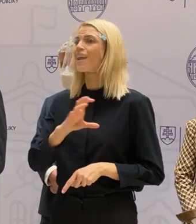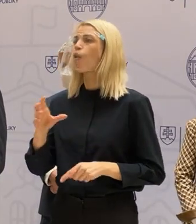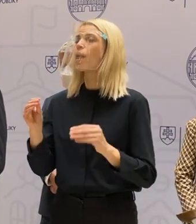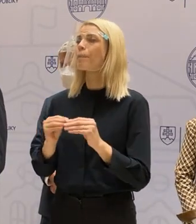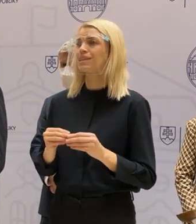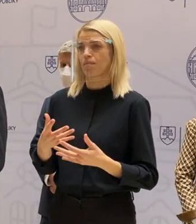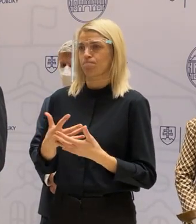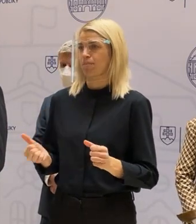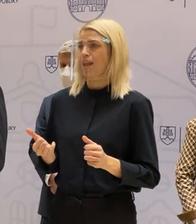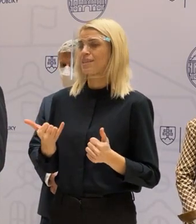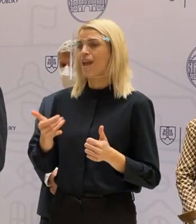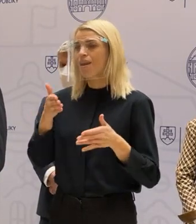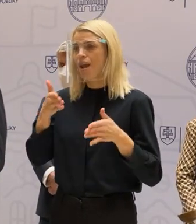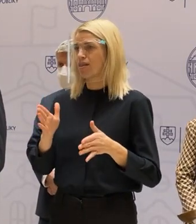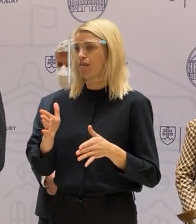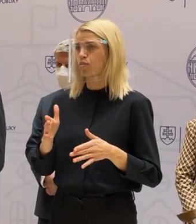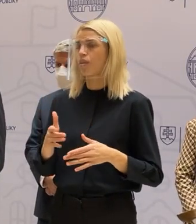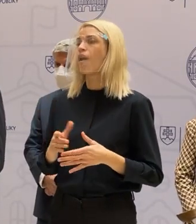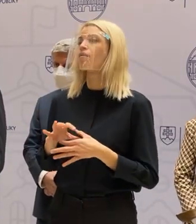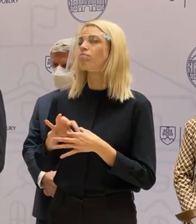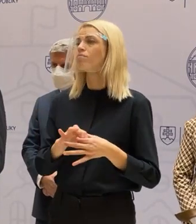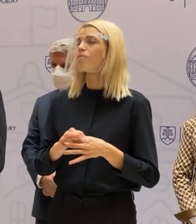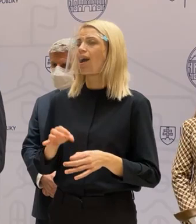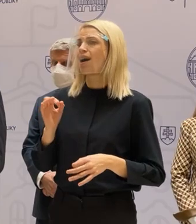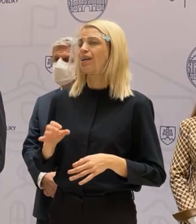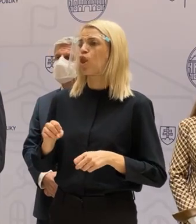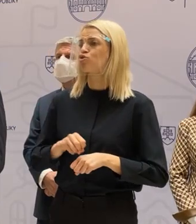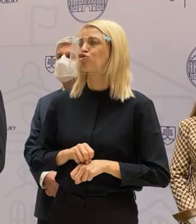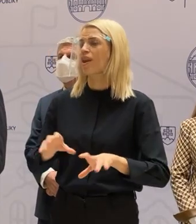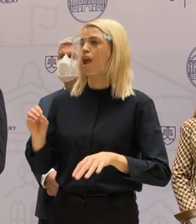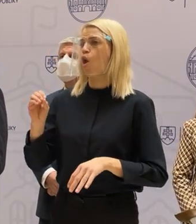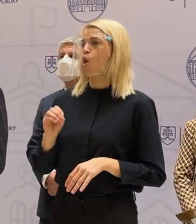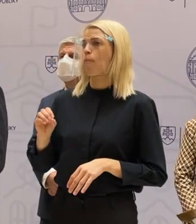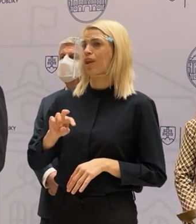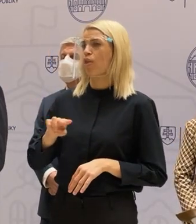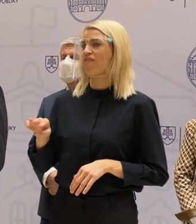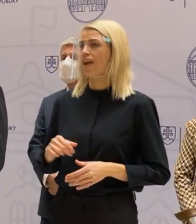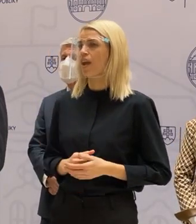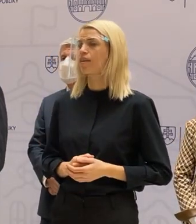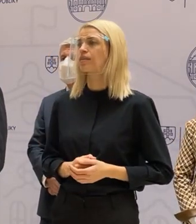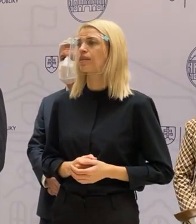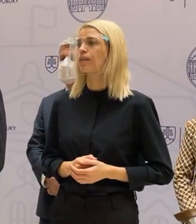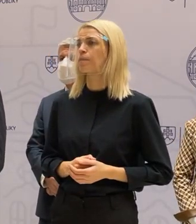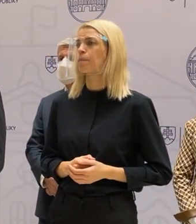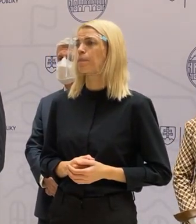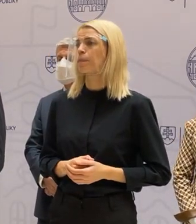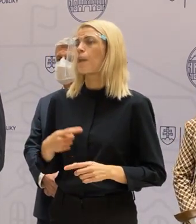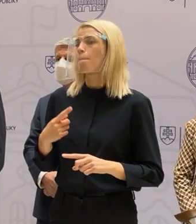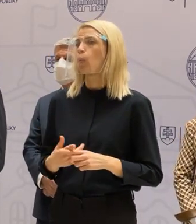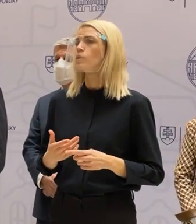z dôvodu rýchlosti šírenia Omikron variantu a taktiež